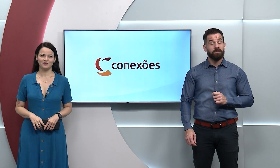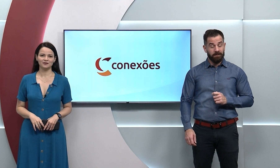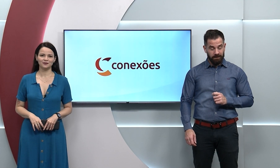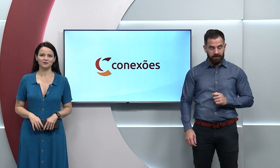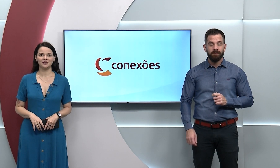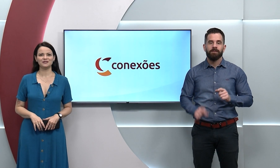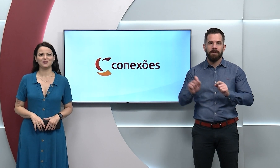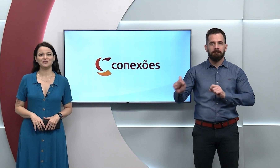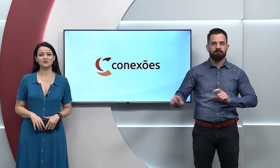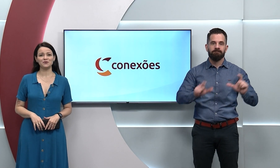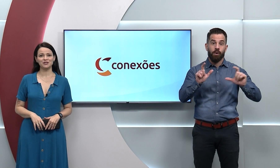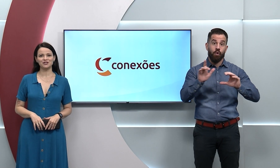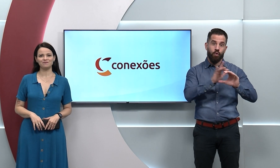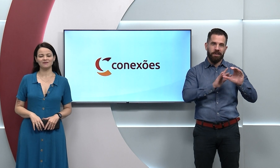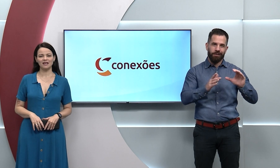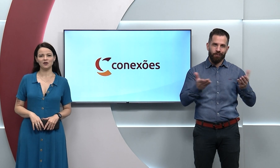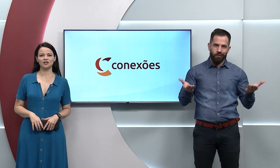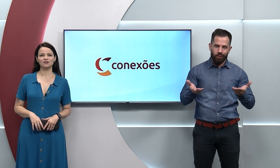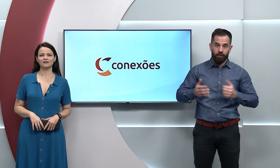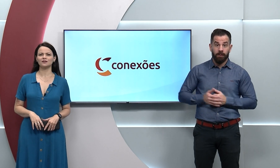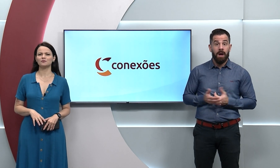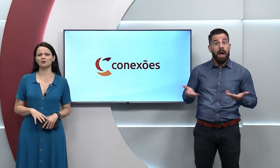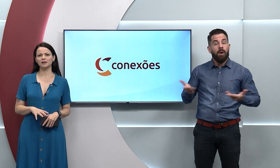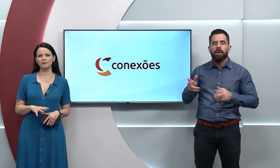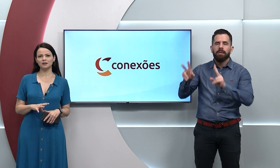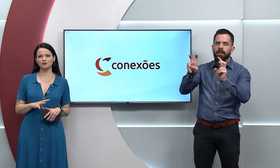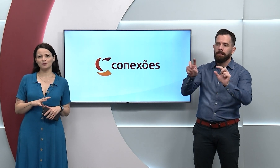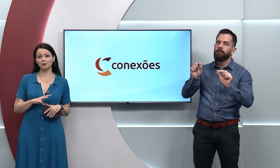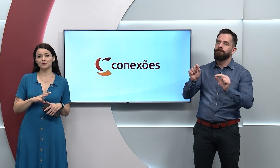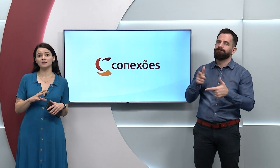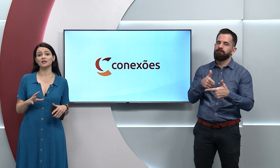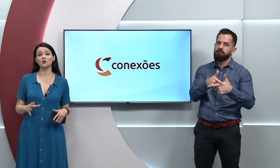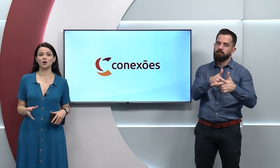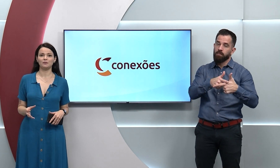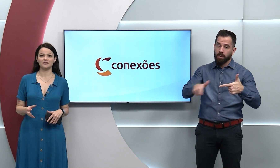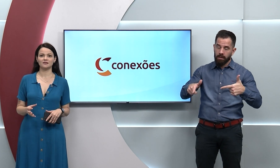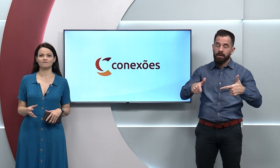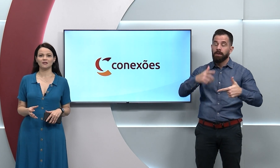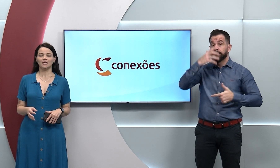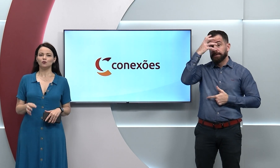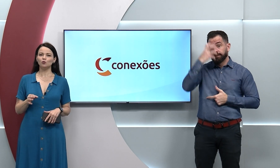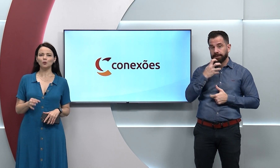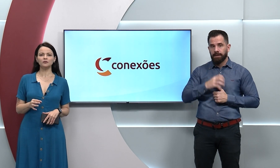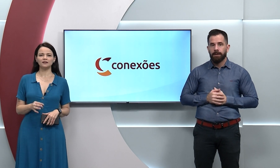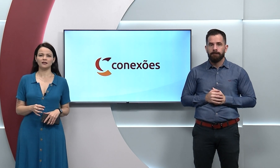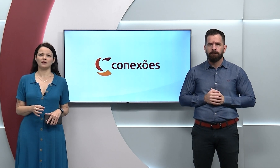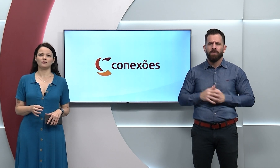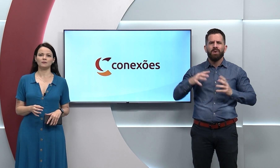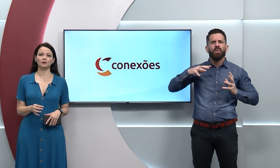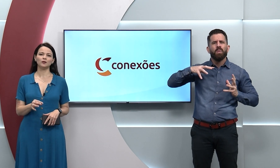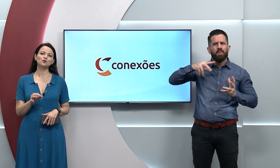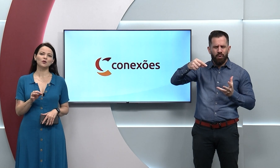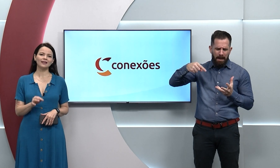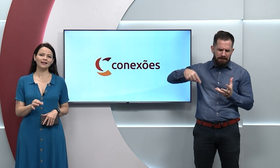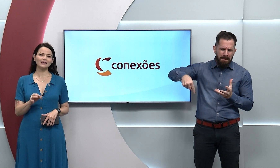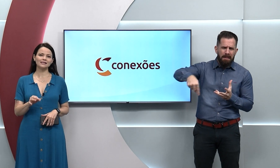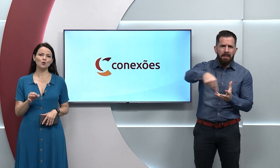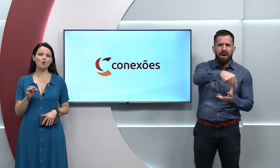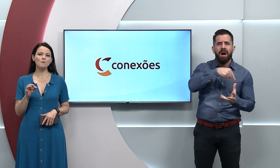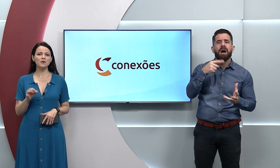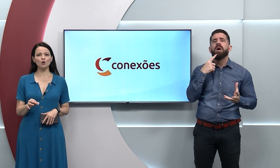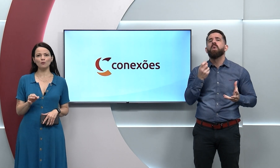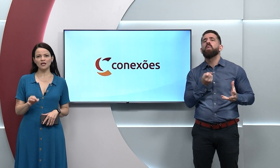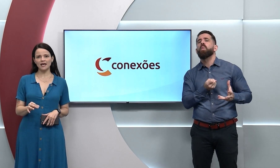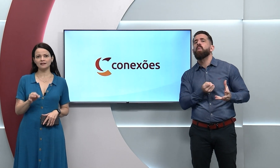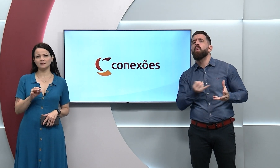Estamos de volta com Conexões de hoje e agora a gente fala de um problema de proporções enormes. No mundo inteiro, pelo menos